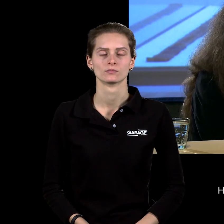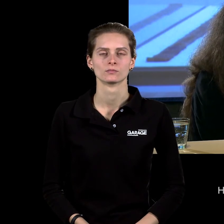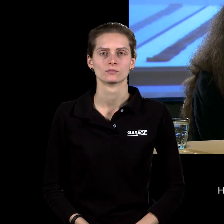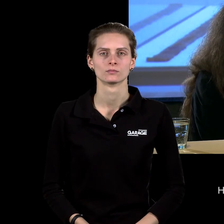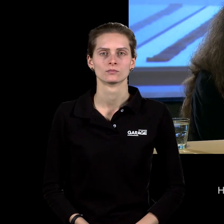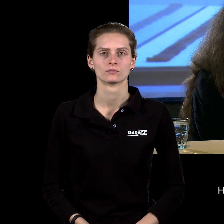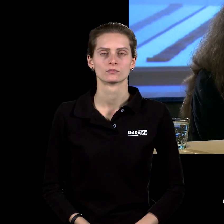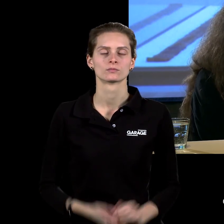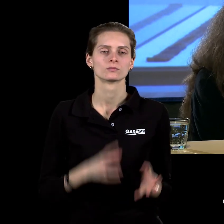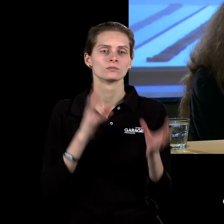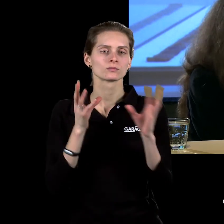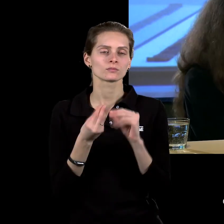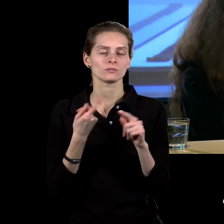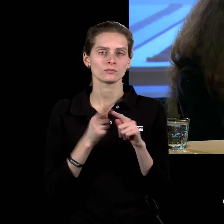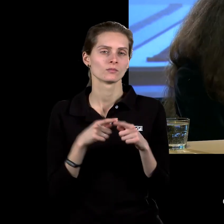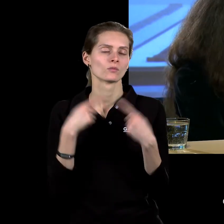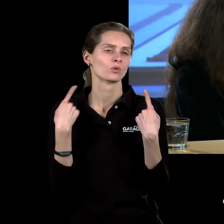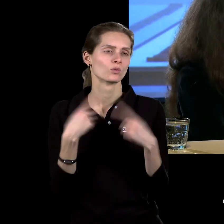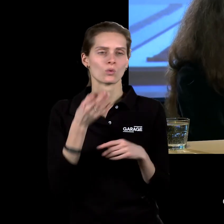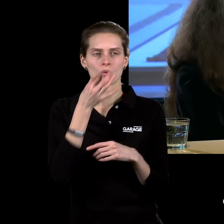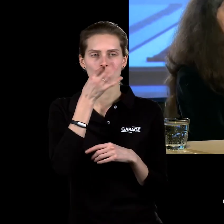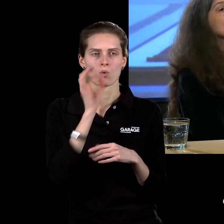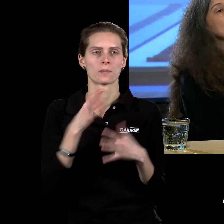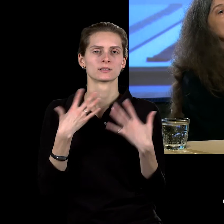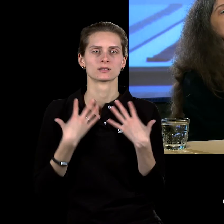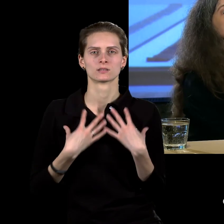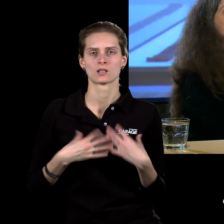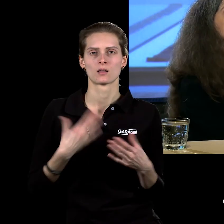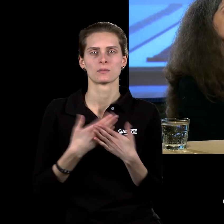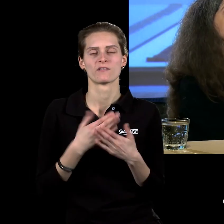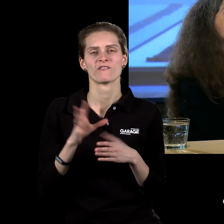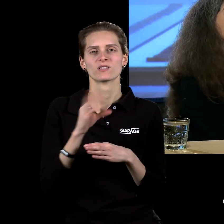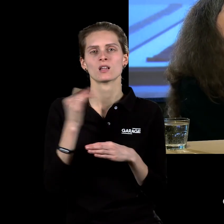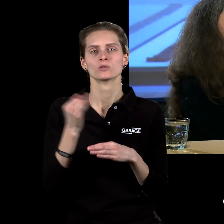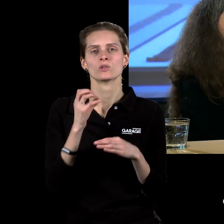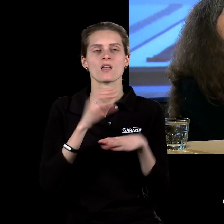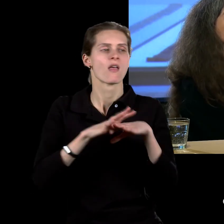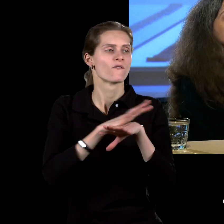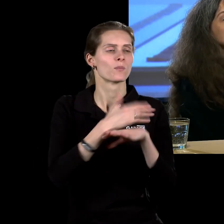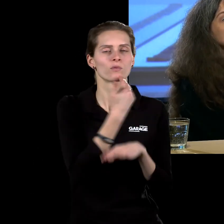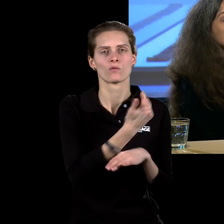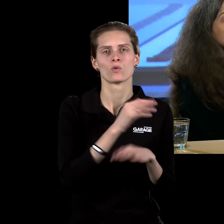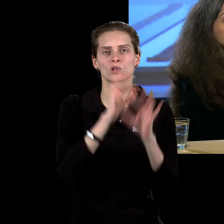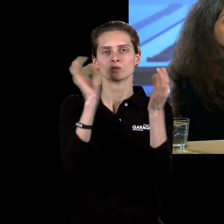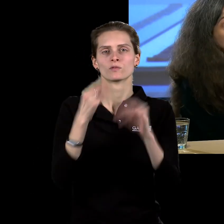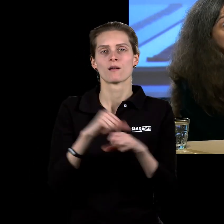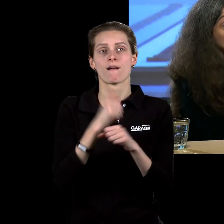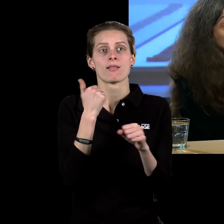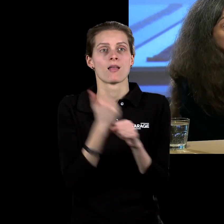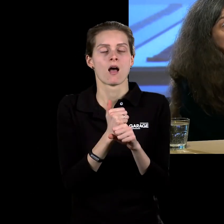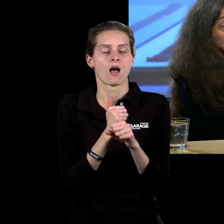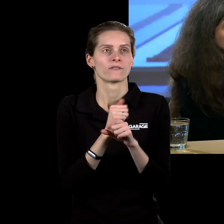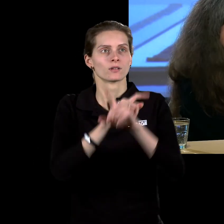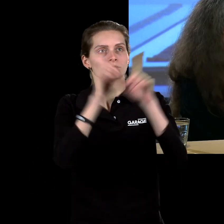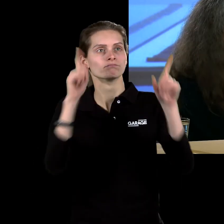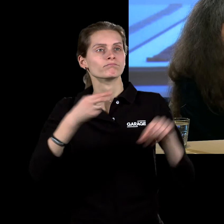совершенно другой опыт тела, потому что, всю историю европейского искусства, главным предметом изображения в